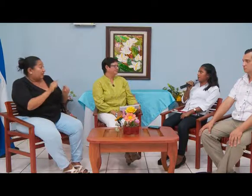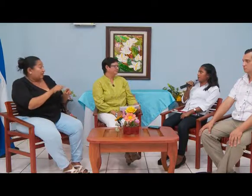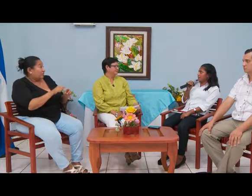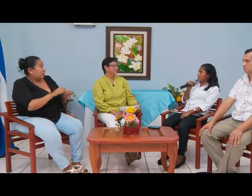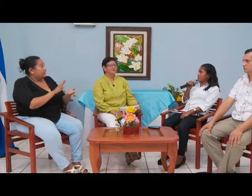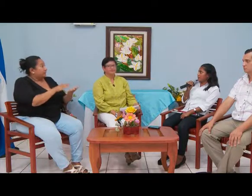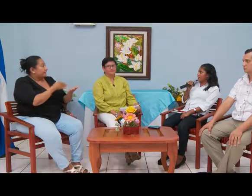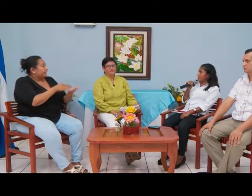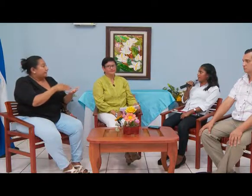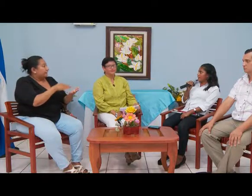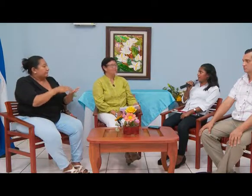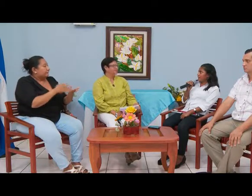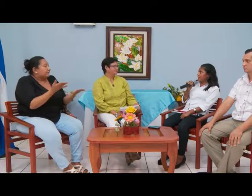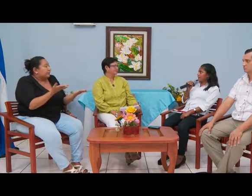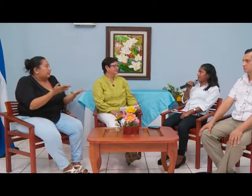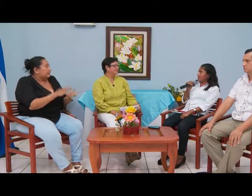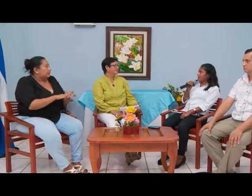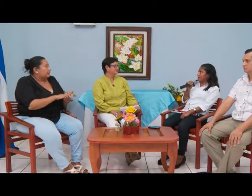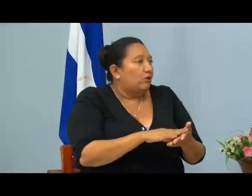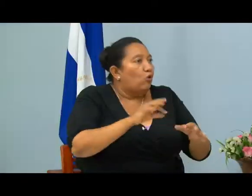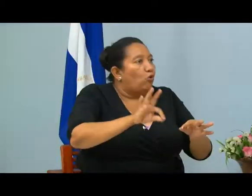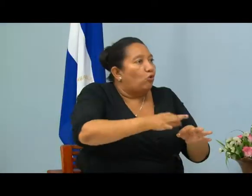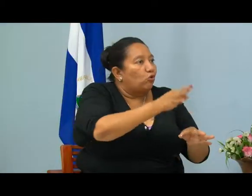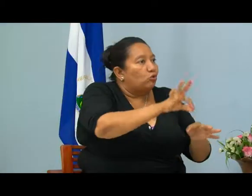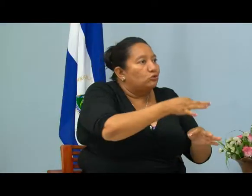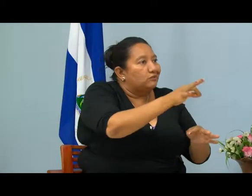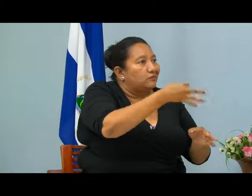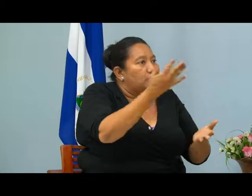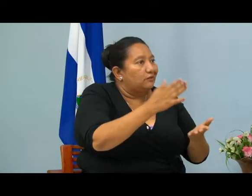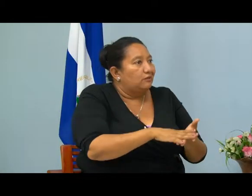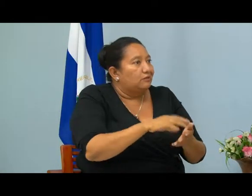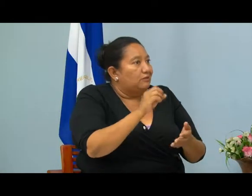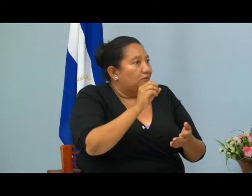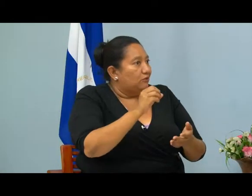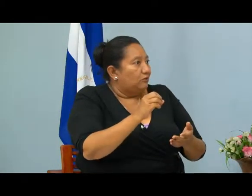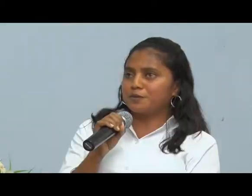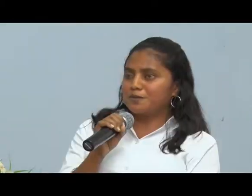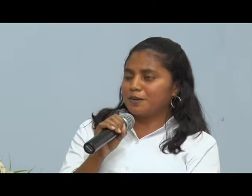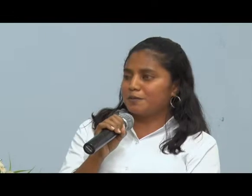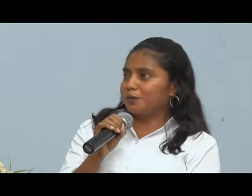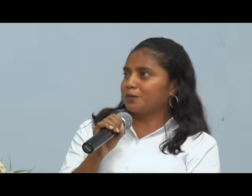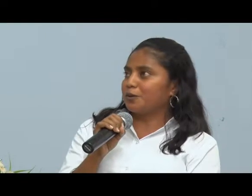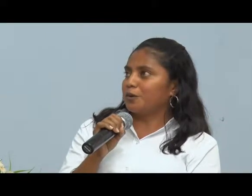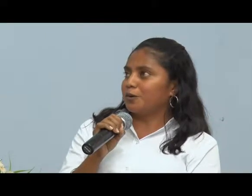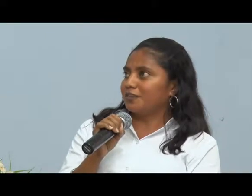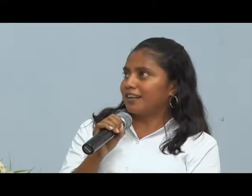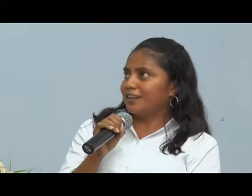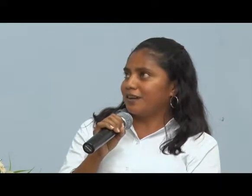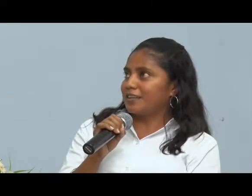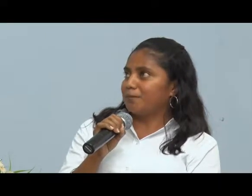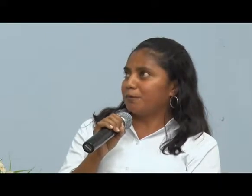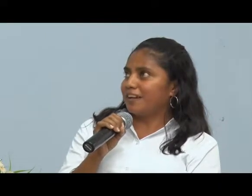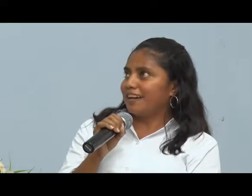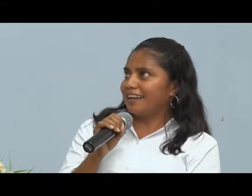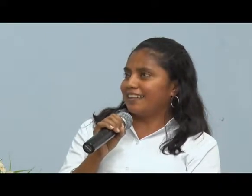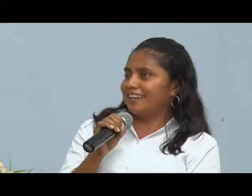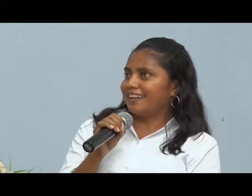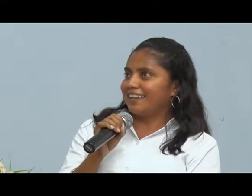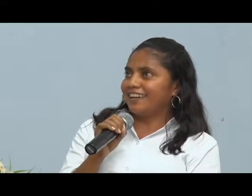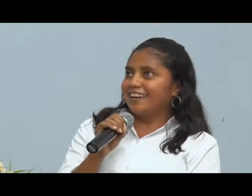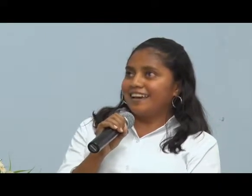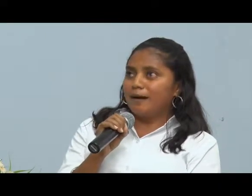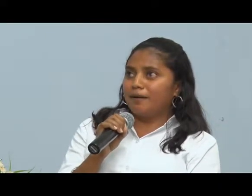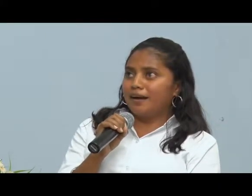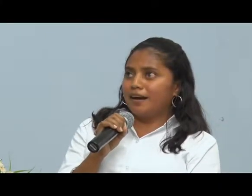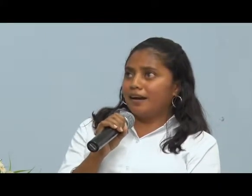si quiere cocinar o si quiere coser o si quiere valerse por sí mismo, no, todo lo contrario, hay que apoyar, hay